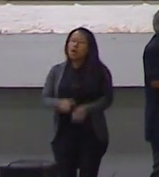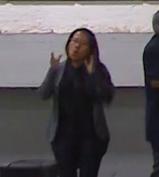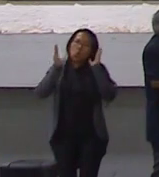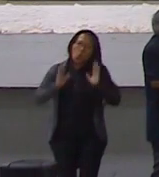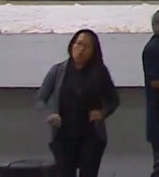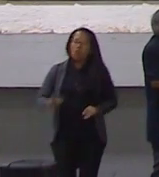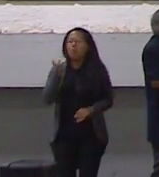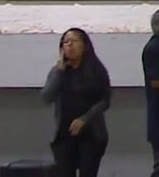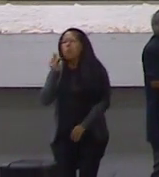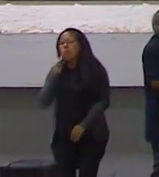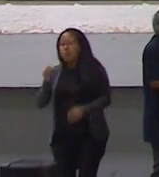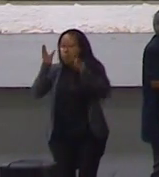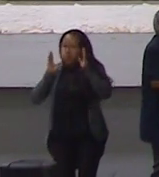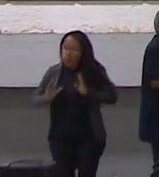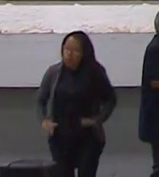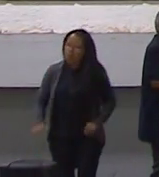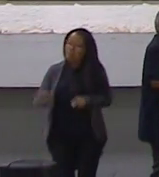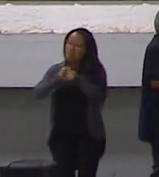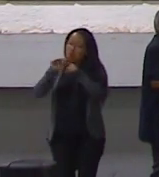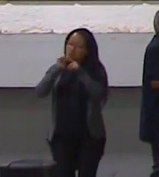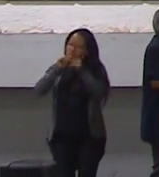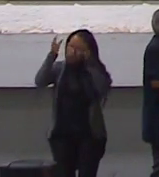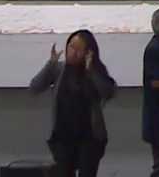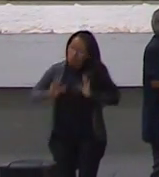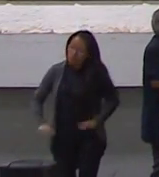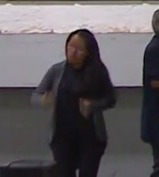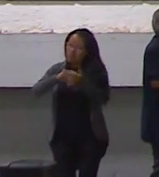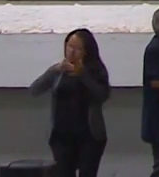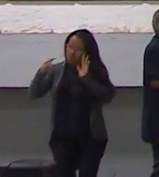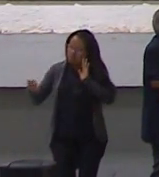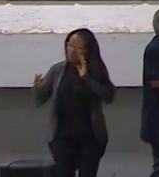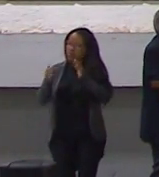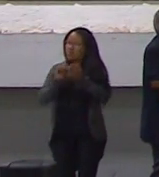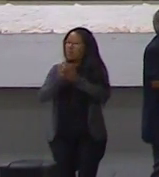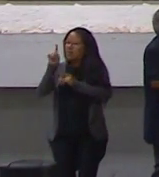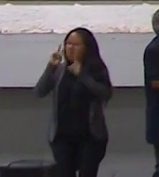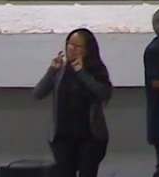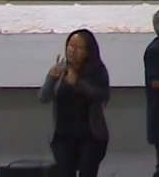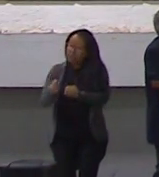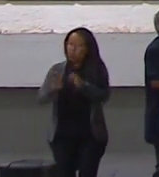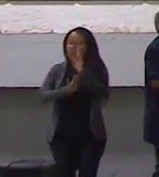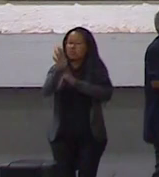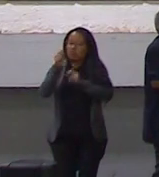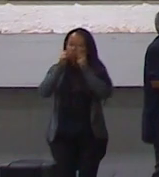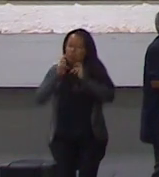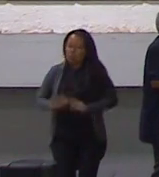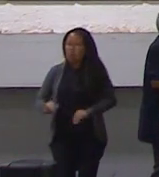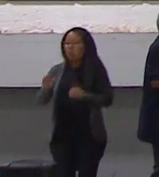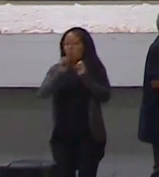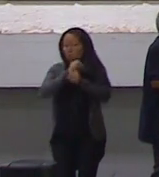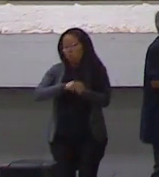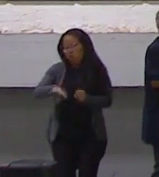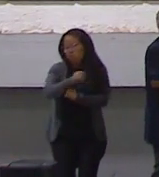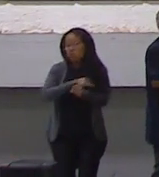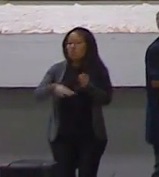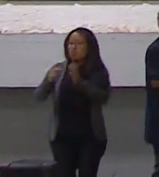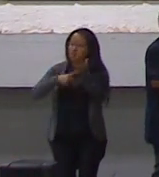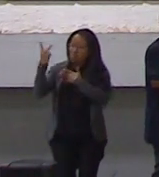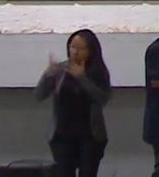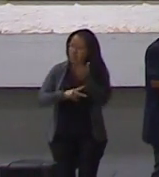corporal juego prácticas corporales técnicas investigación desarrollo humano poblaciones de gestión proyectos